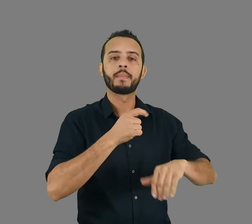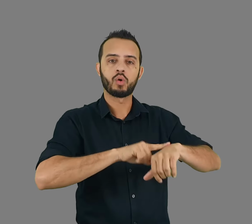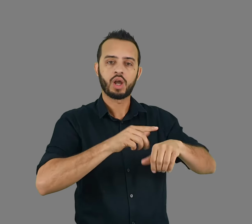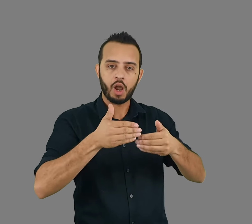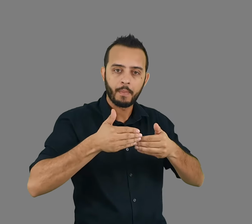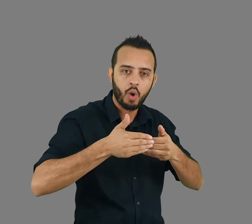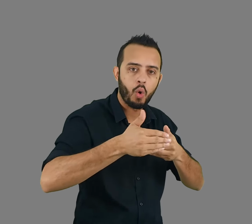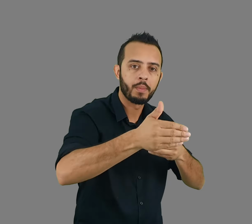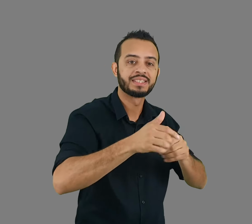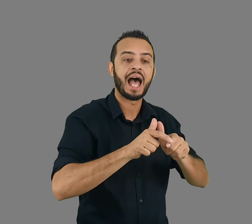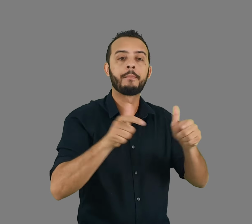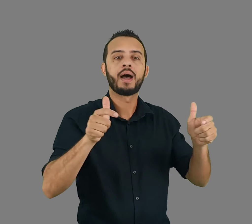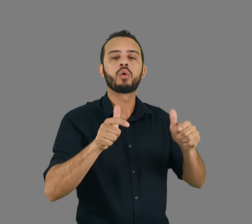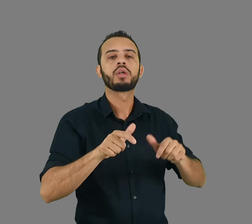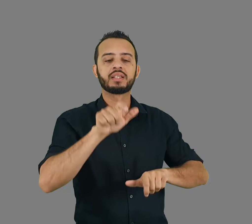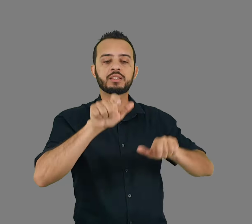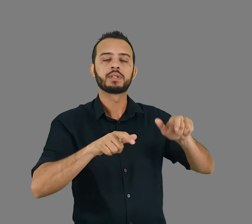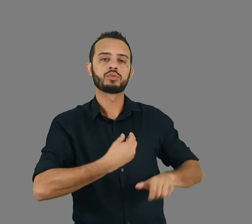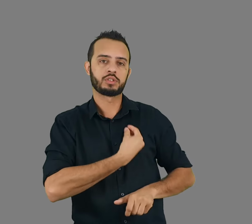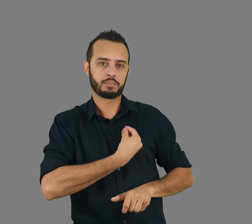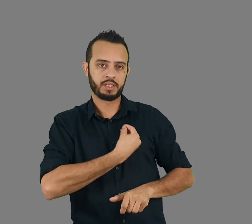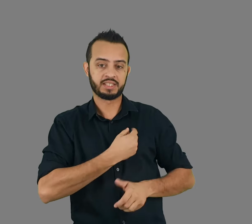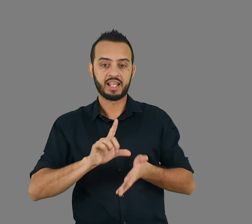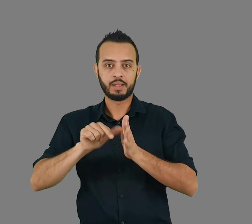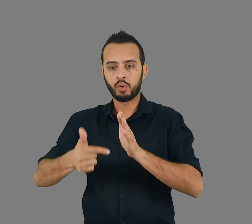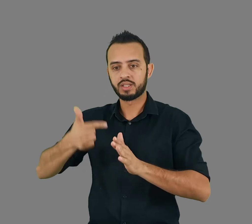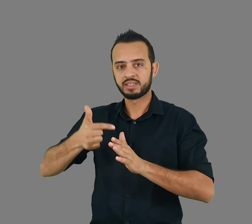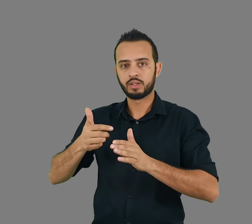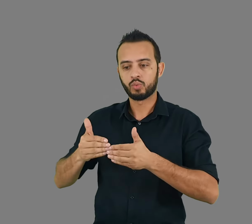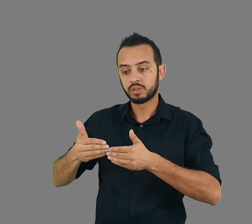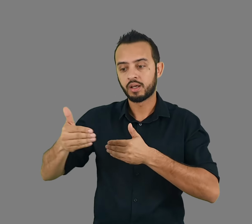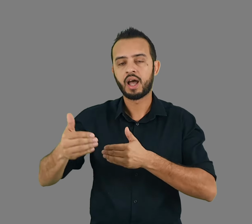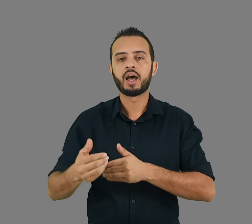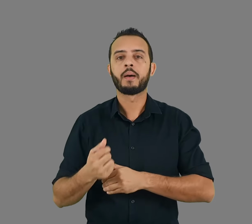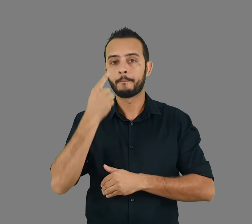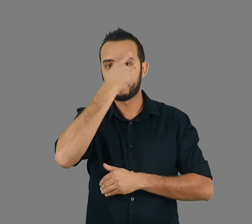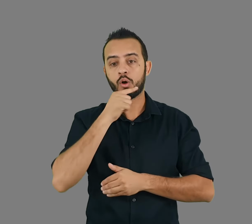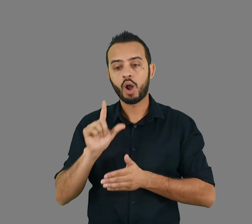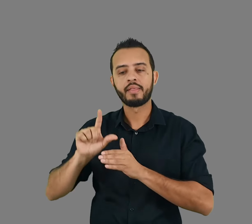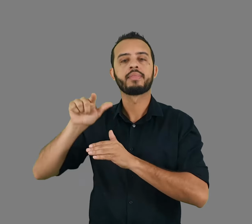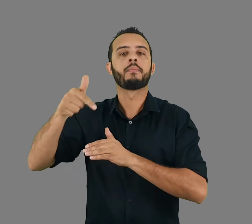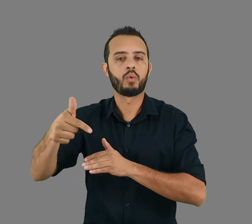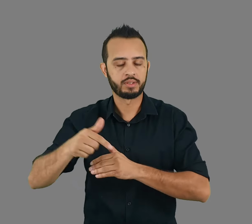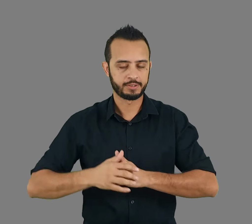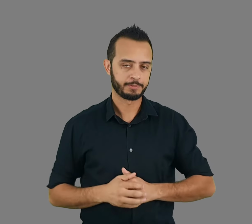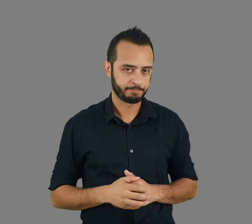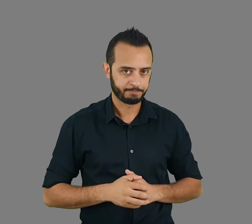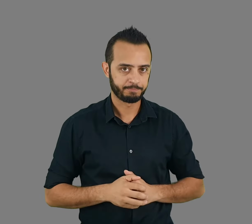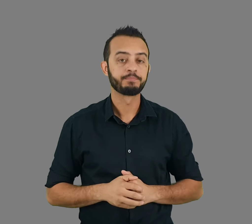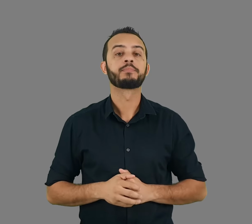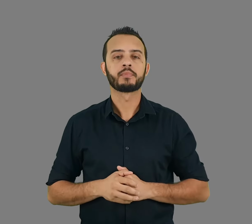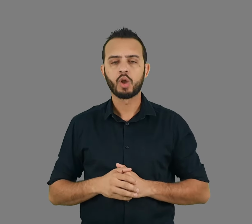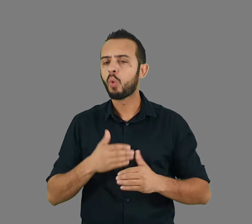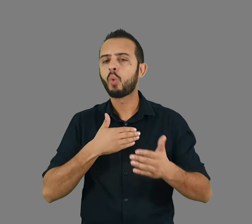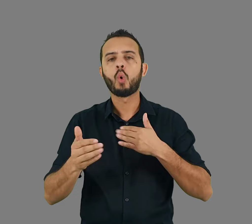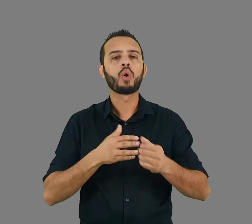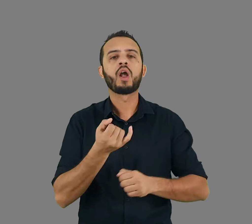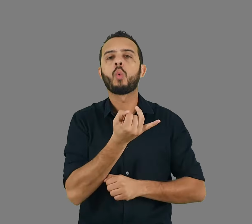a maioria absoluta dos associados e em segunda convocação, meia hora após a primeira, com qualquer número deliberando